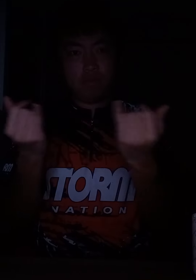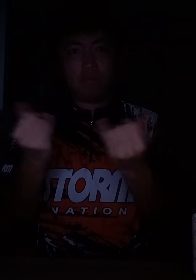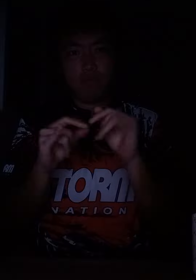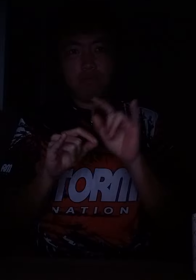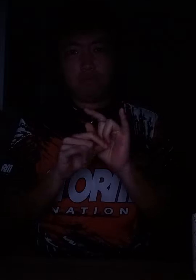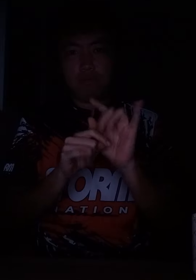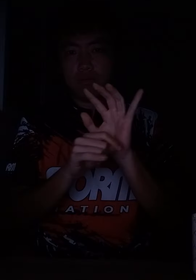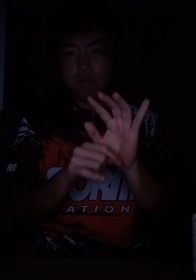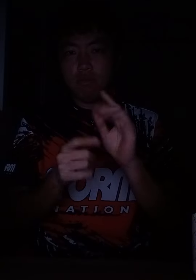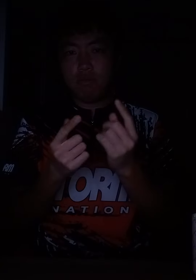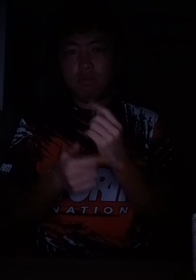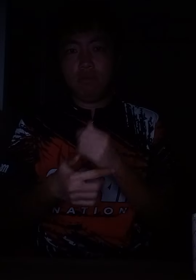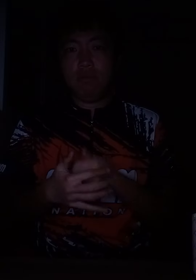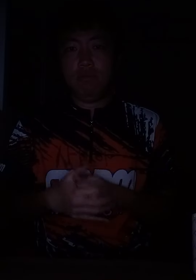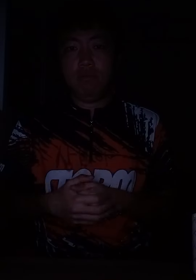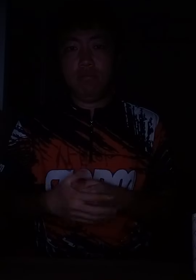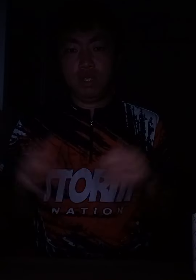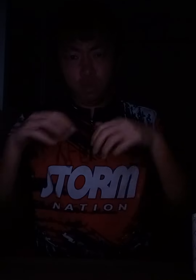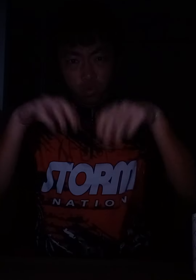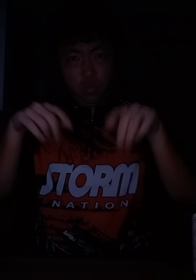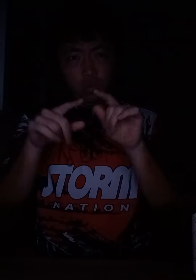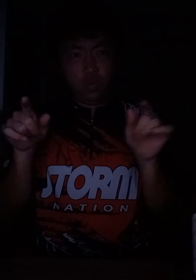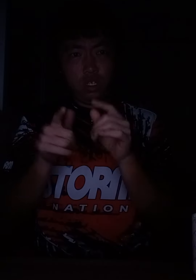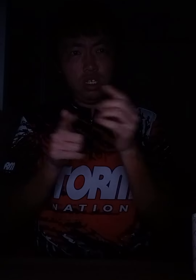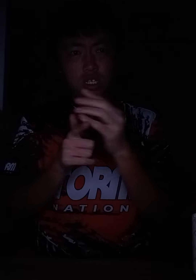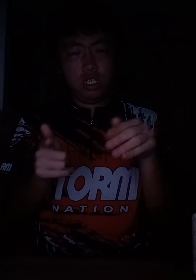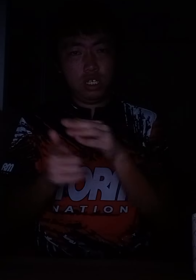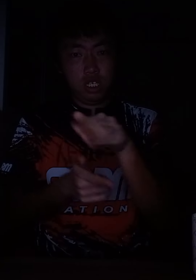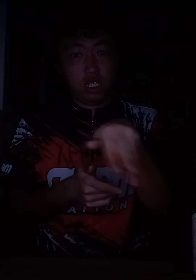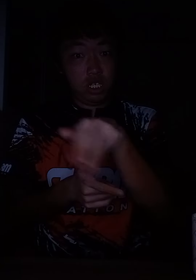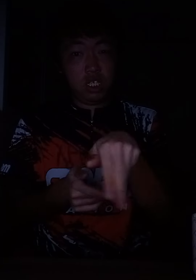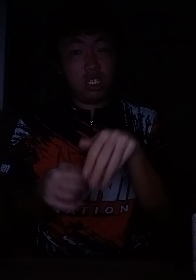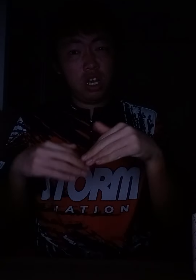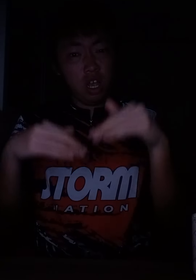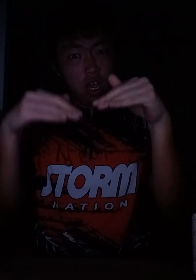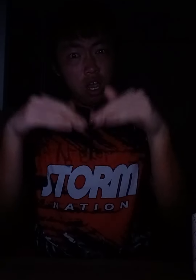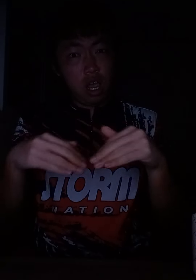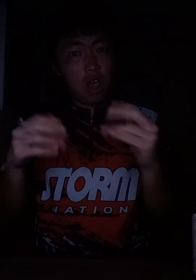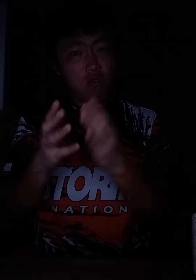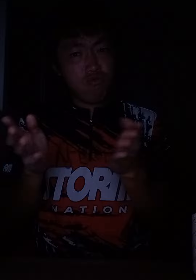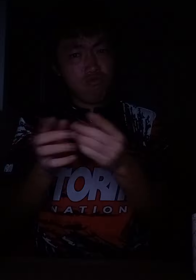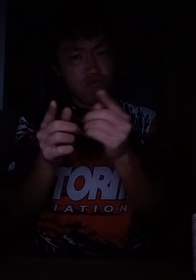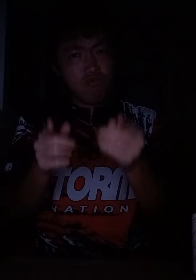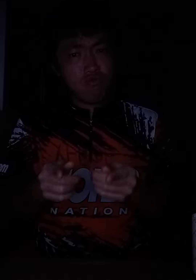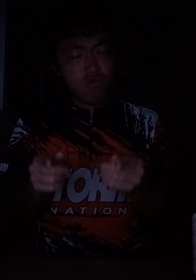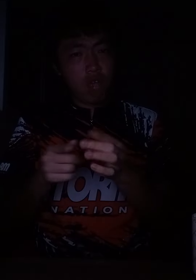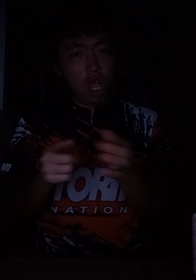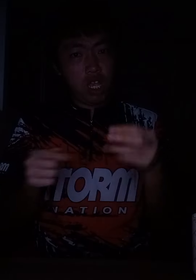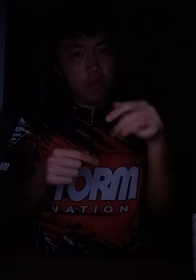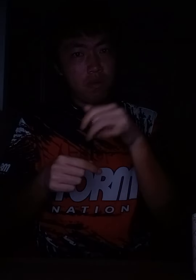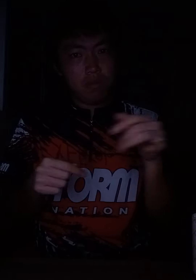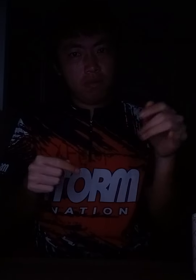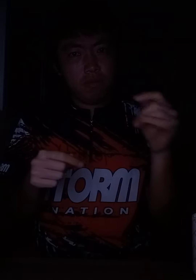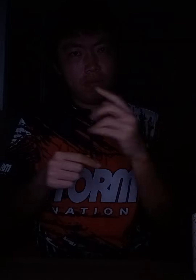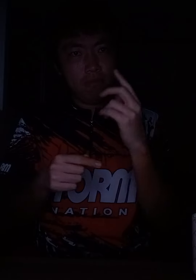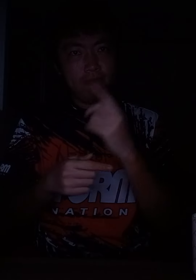보입니다. 폭우에 전기 설비가 있는 지하층이 물에 잠기거나 전기줄 같은 선로에 이상이 생긴 겁니다.